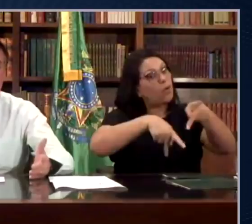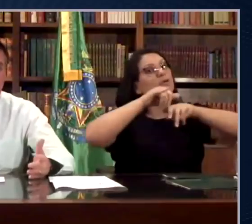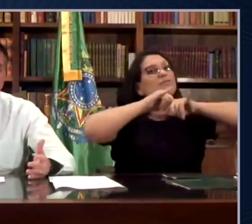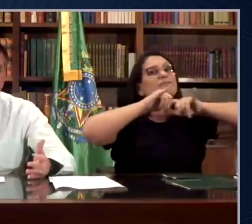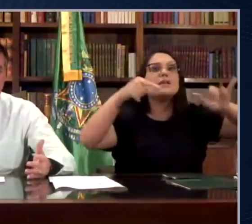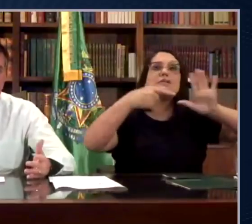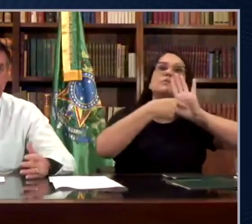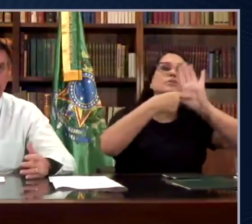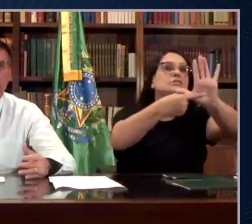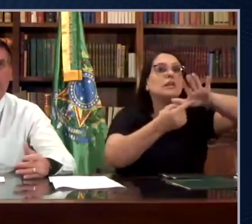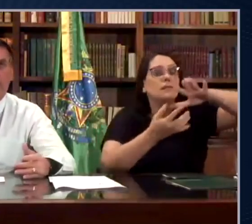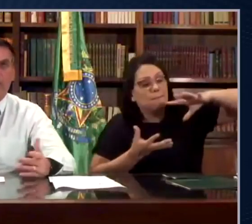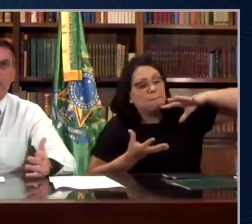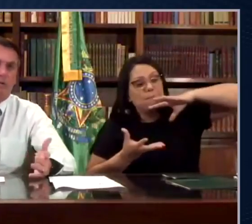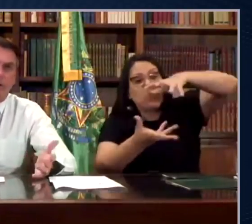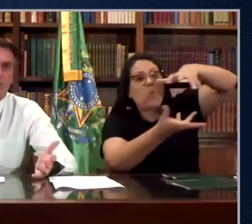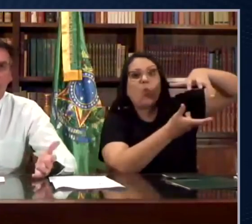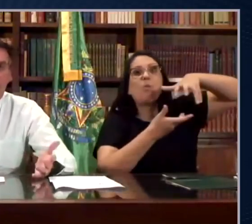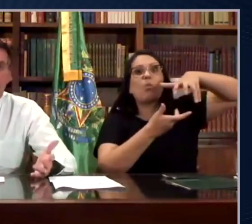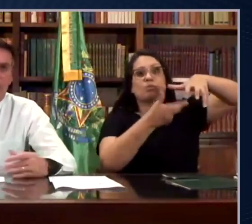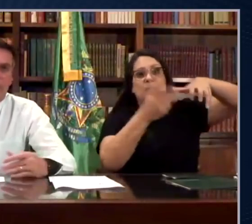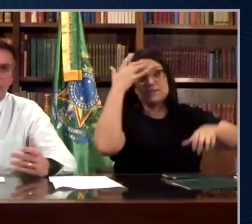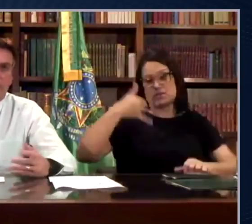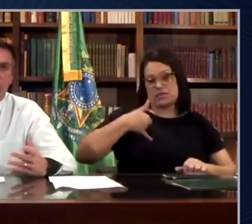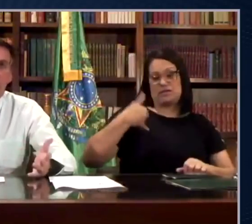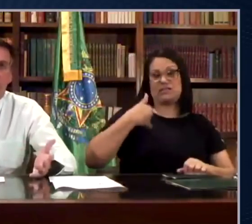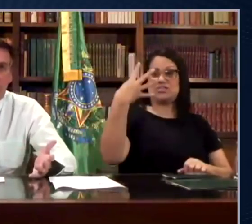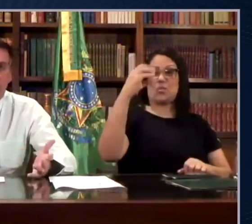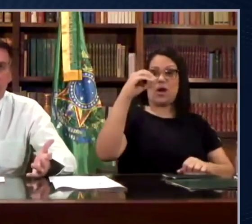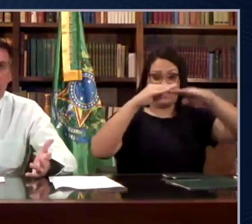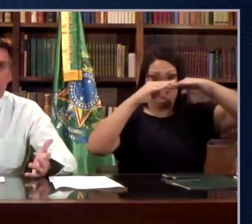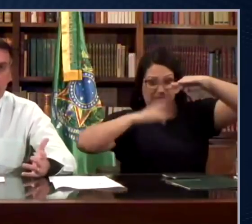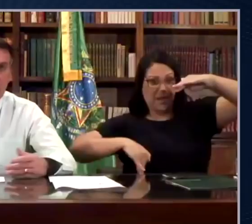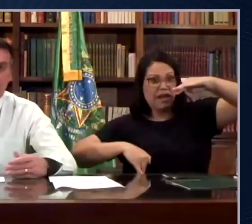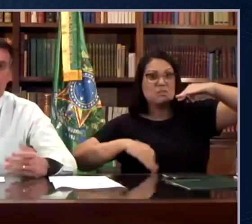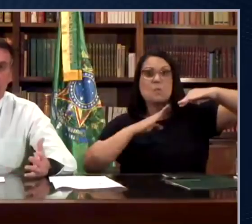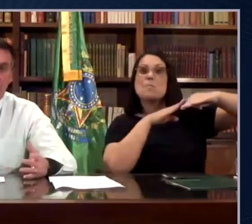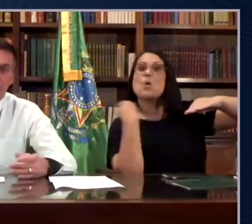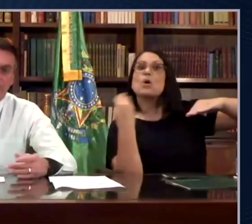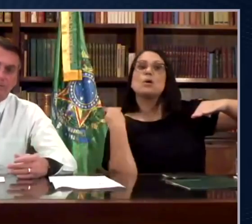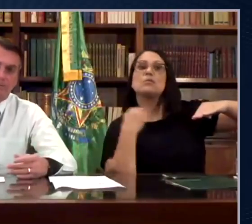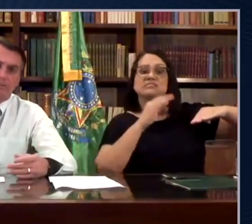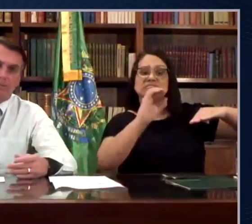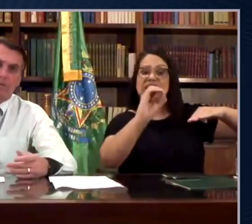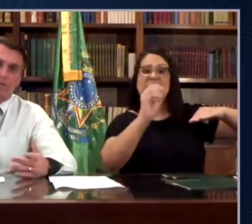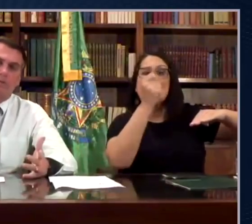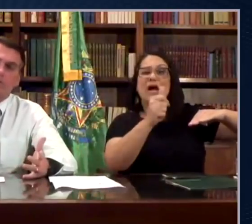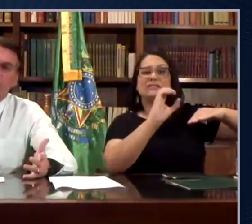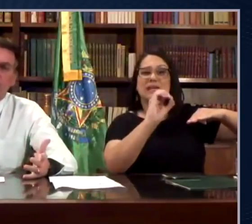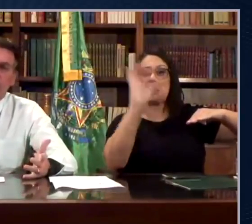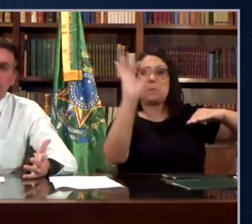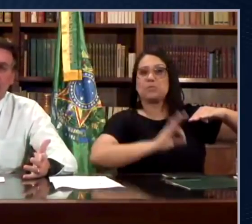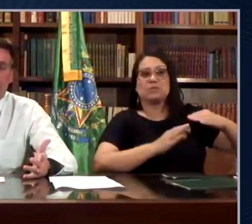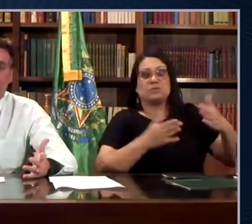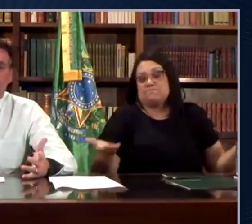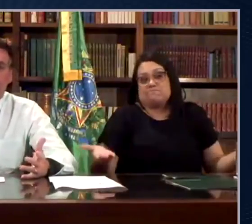acompanhado no mundo todo. As pessoas abaixo de 40 anos de idade é quase zero o índice de óbito quando a